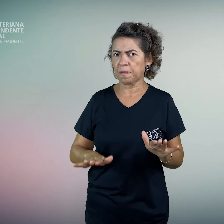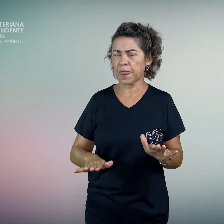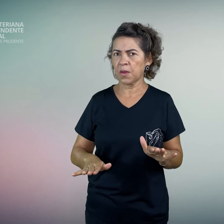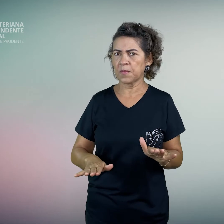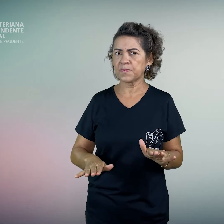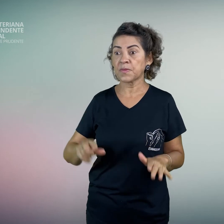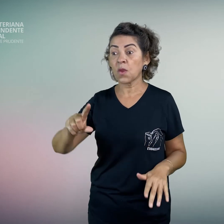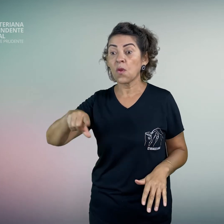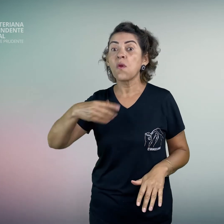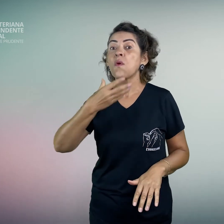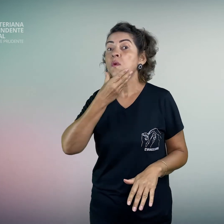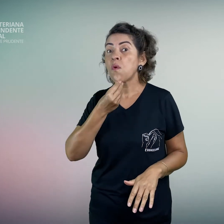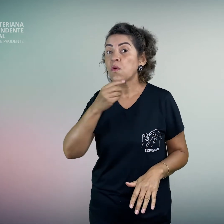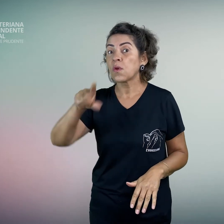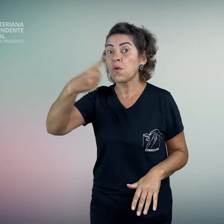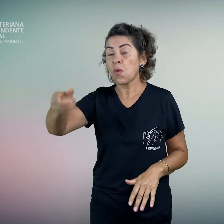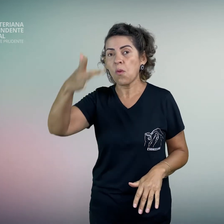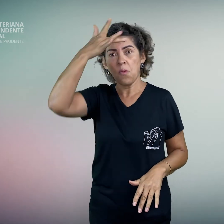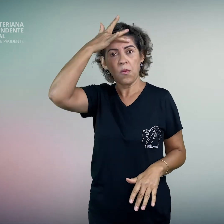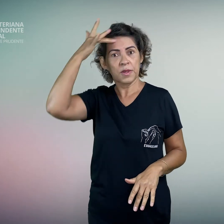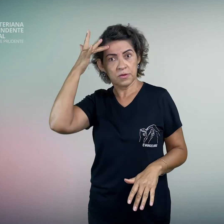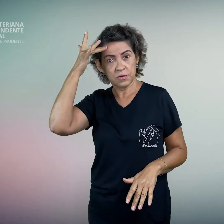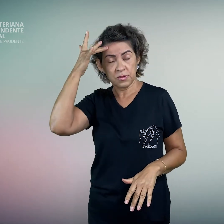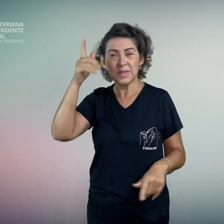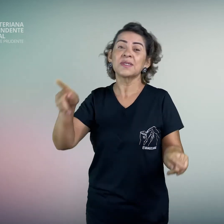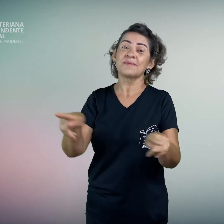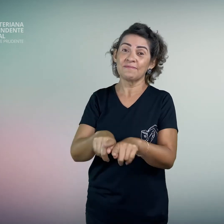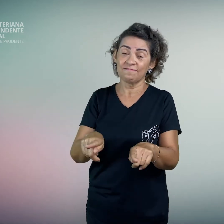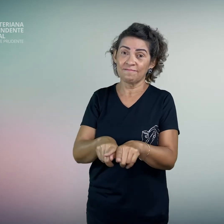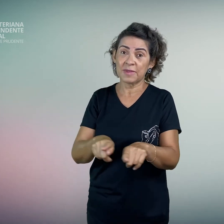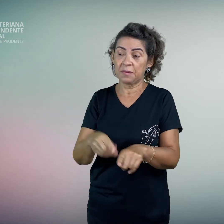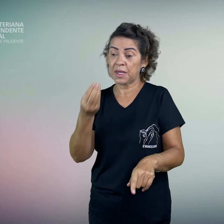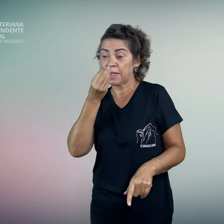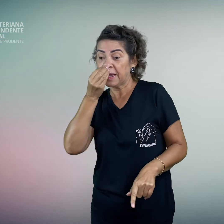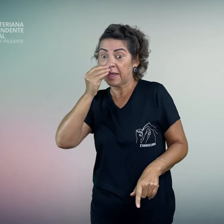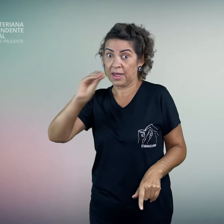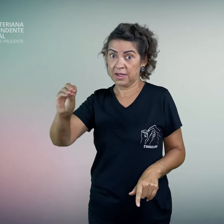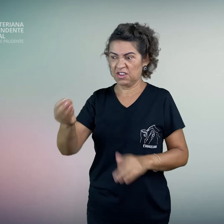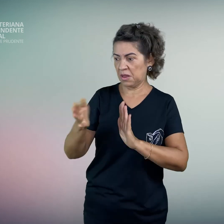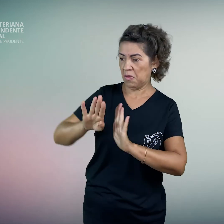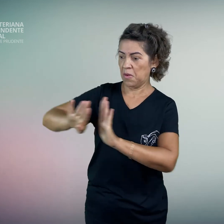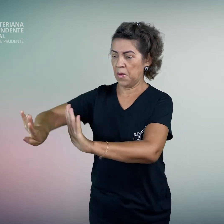Talvez outros rejeitados por suas famílias, que agora faziam do bando a sua